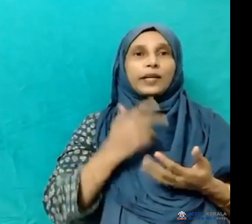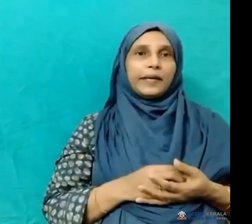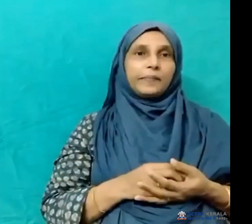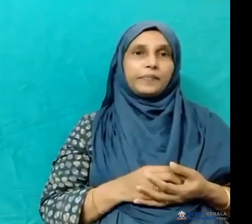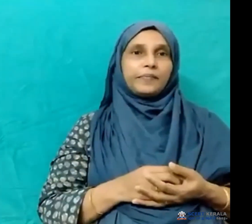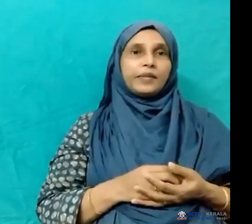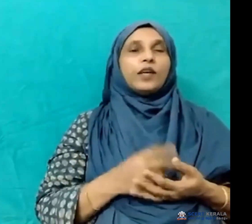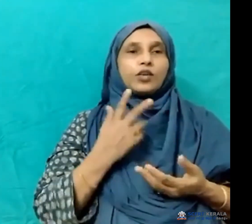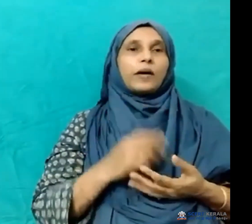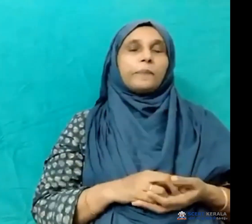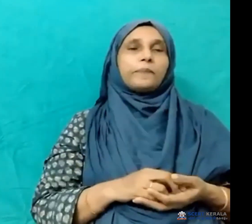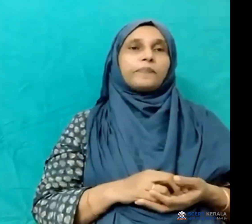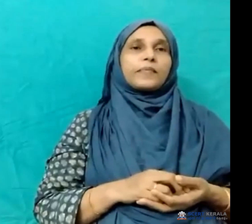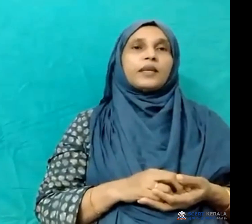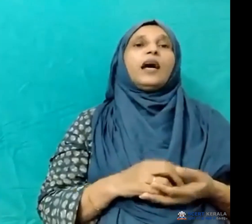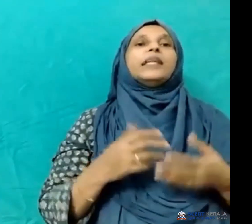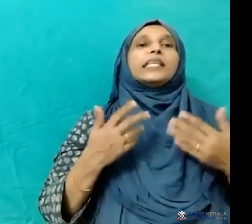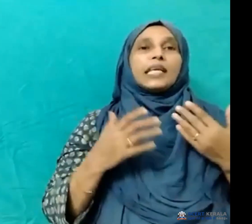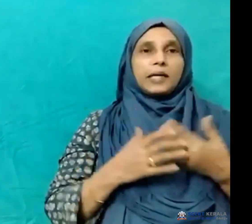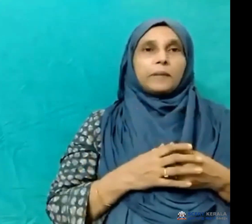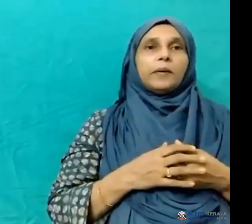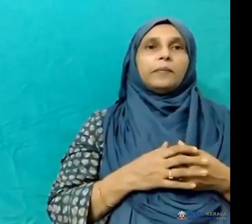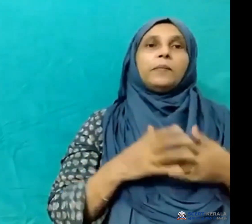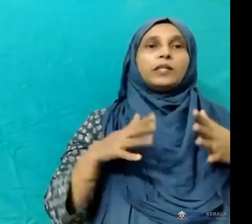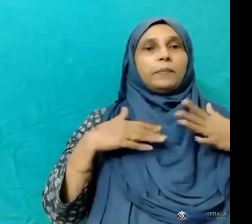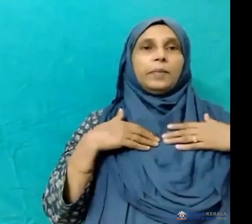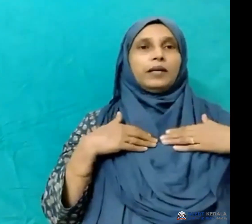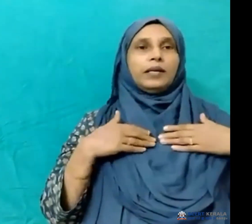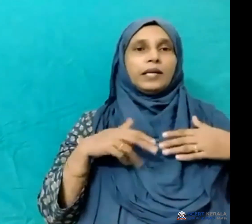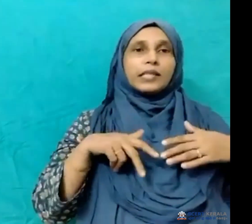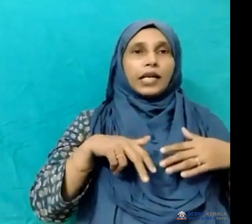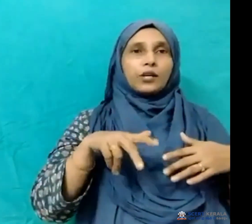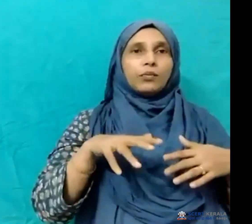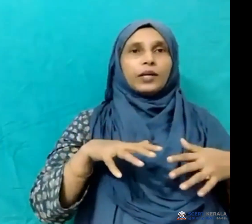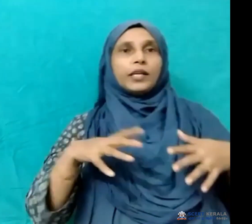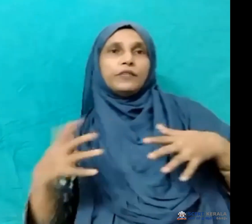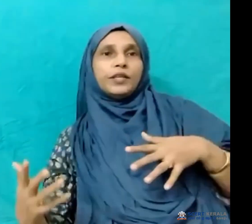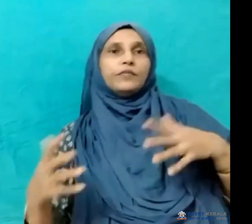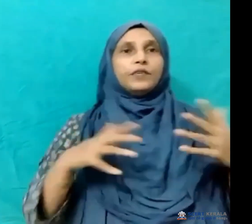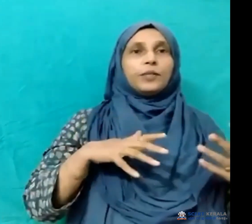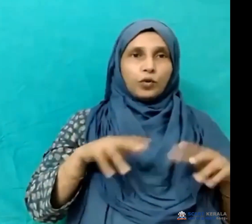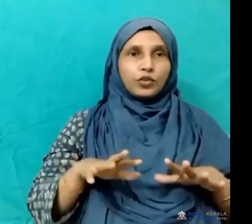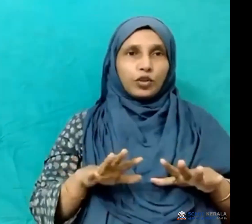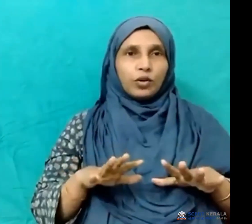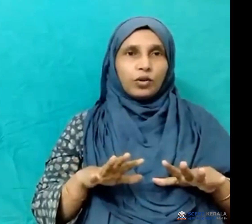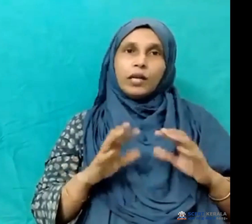നോക്കണ്ടേ? നോക്കാം അതിന്റെ ധർമ്മം. ഇപ്പൊ നമ്മള് നടക്കുമ്പോ ഇങ്ങനെ വീണ് പോകുന്നുണ്ടോ?